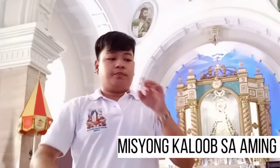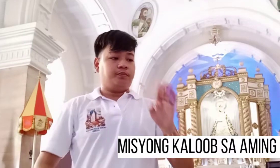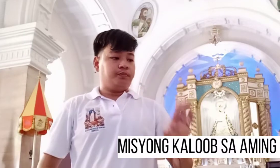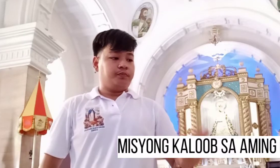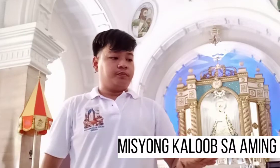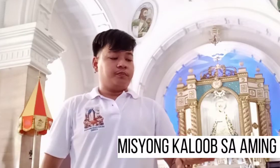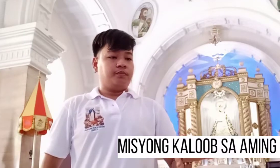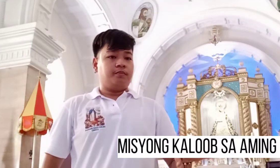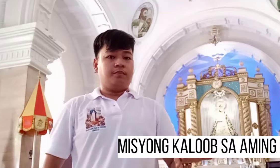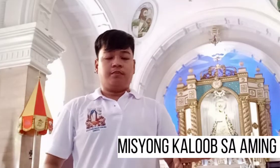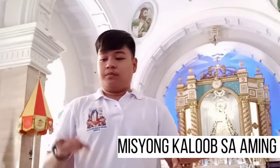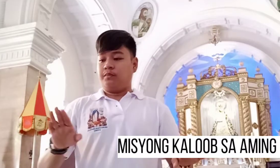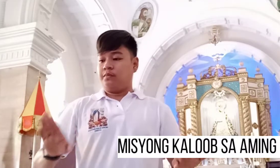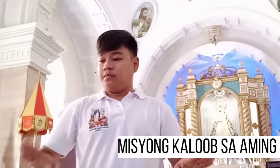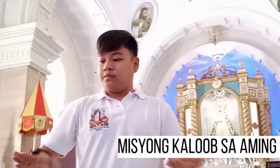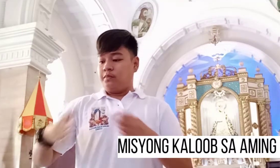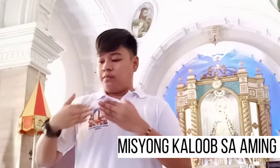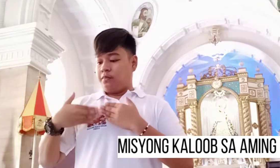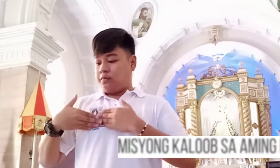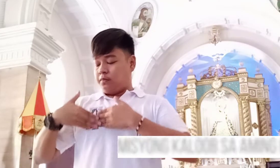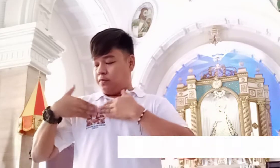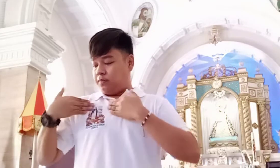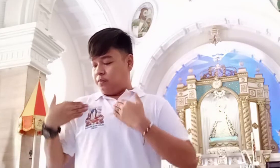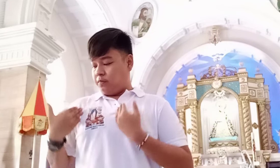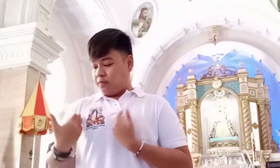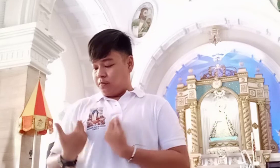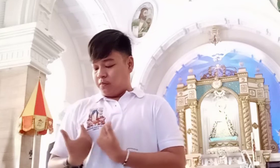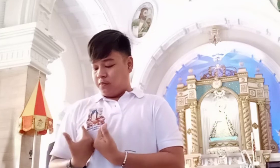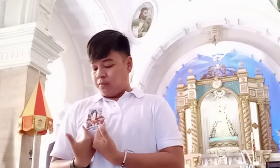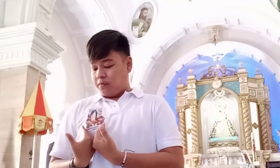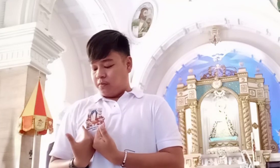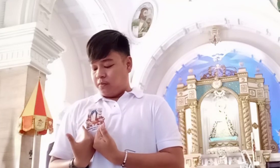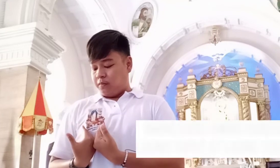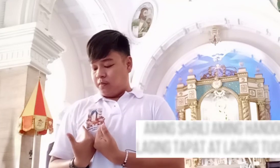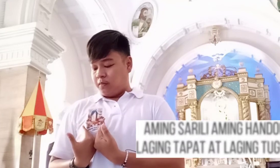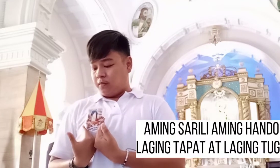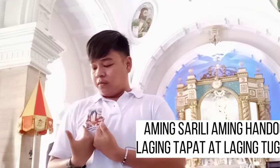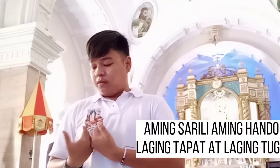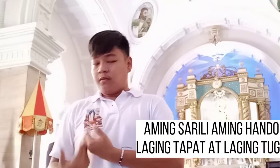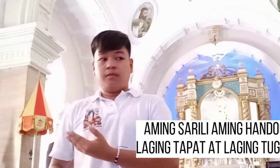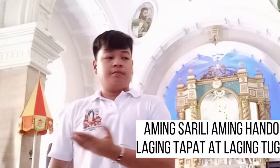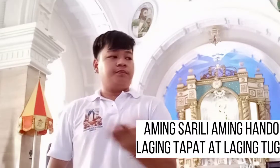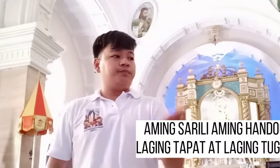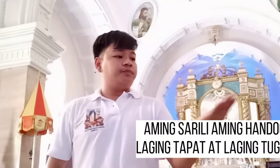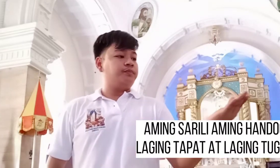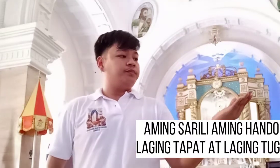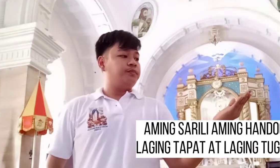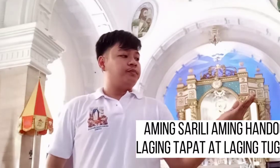Misyon, kaloob sa aming puso. Aming sarili ay aming